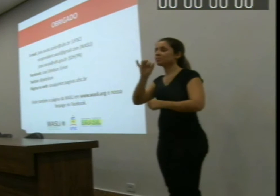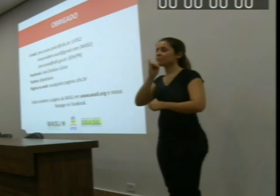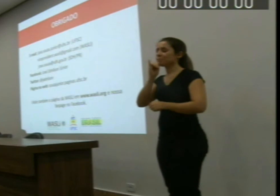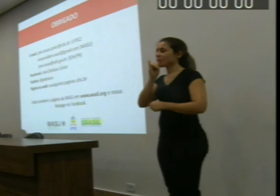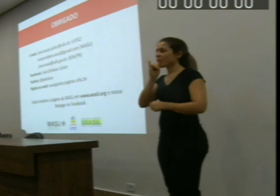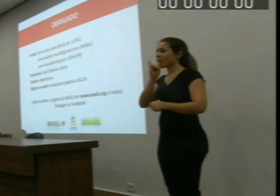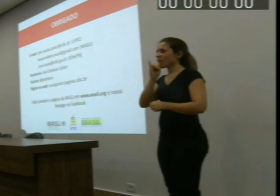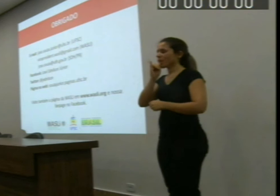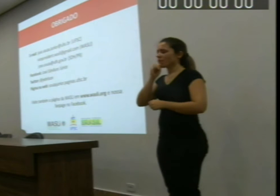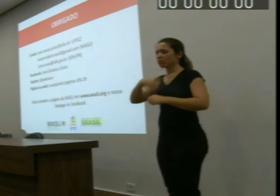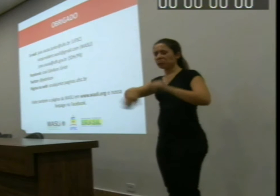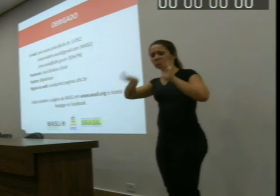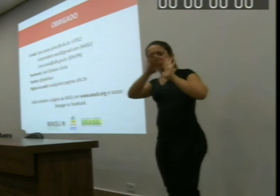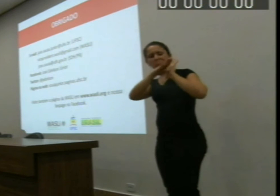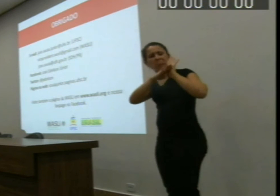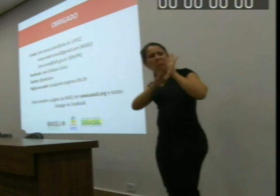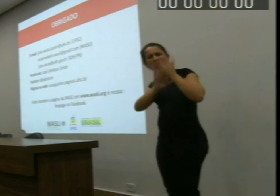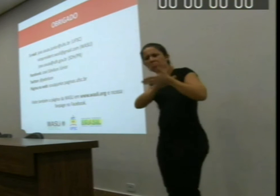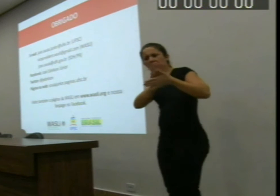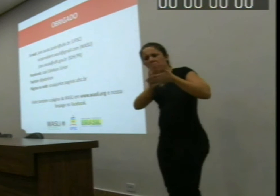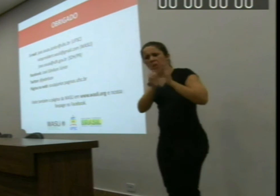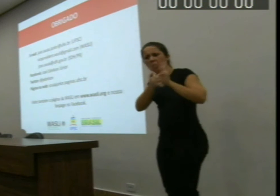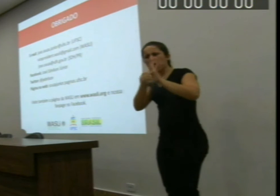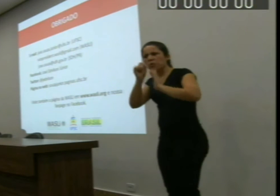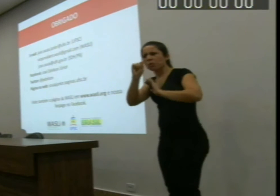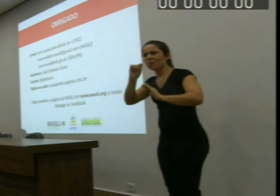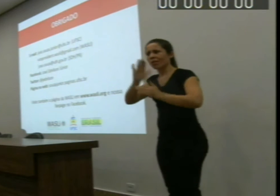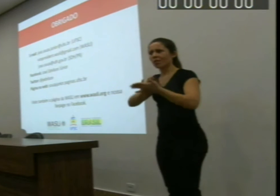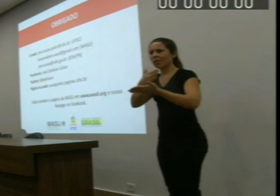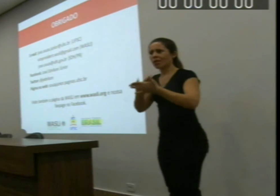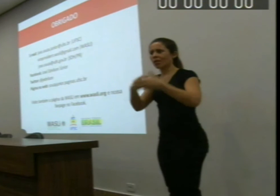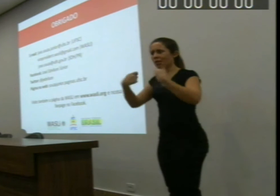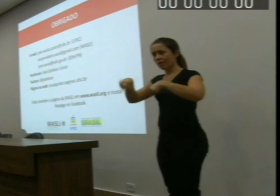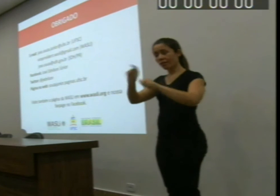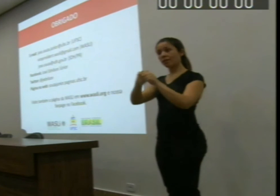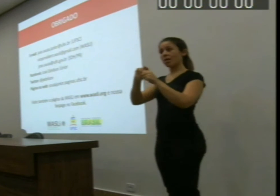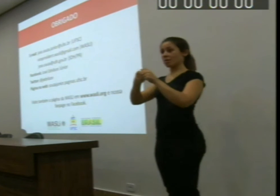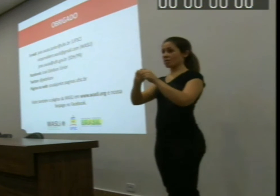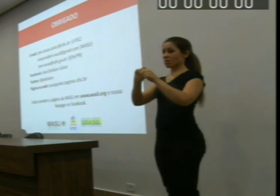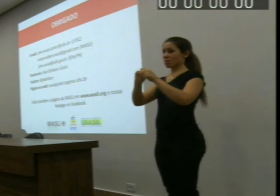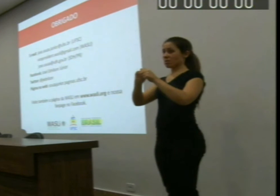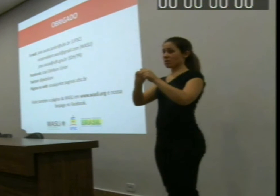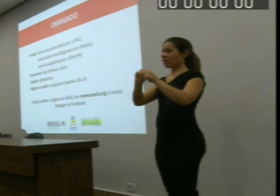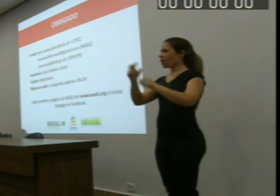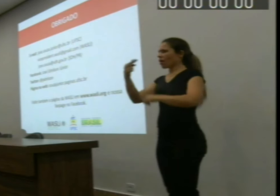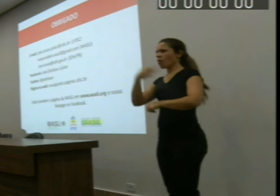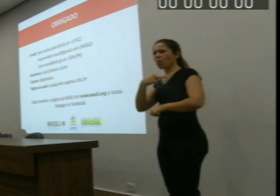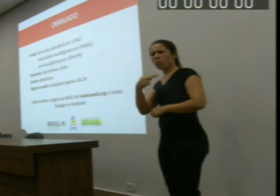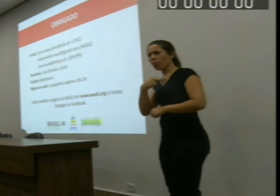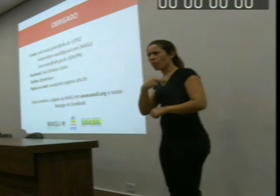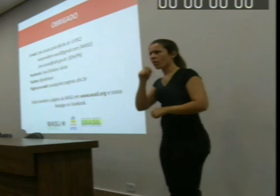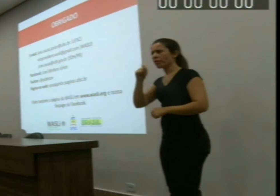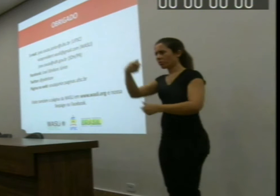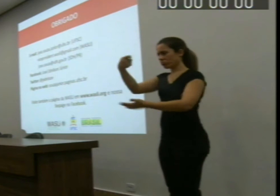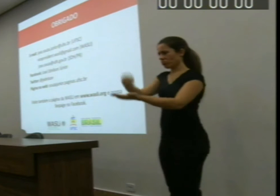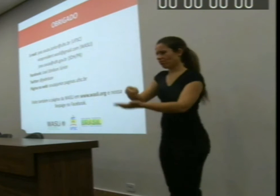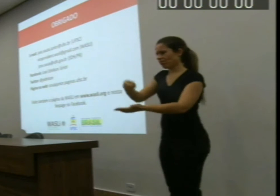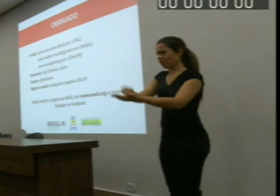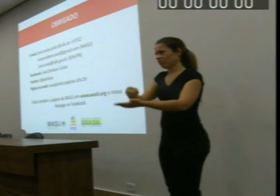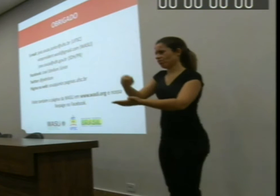que que ele deve fazer o que que ele não deve fazer fazer não há também a possibilidade de ninguém cobrar ou exigir certas tarefas dos